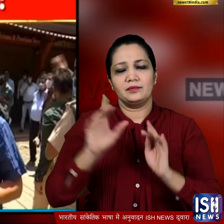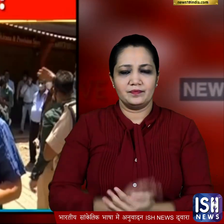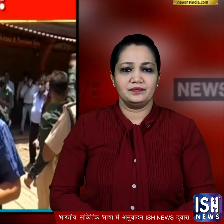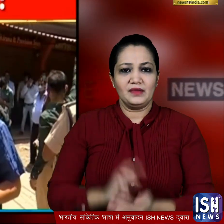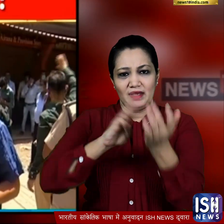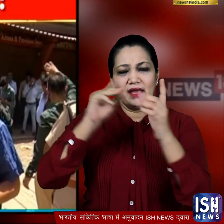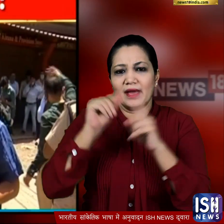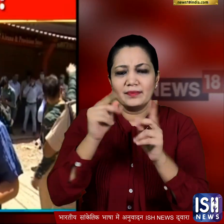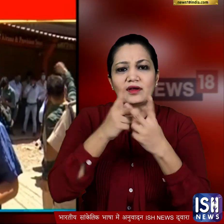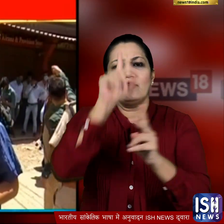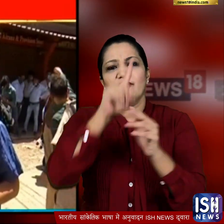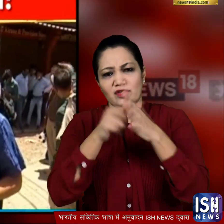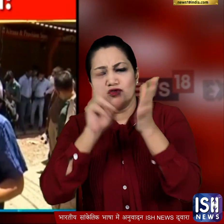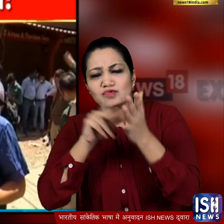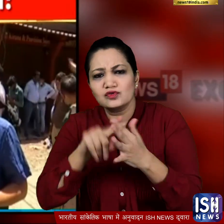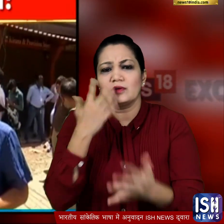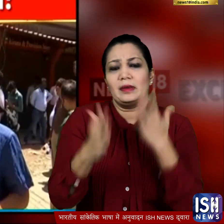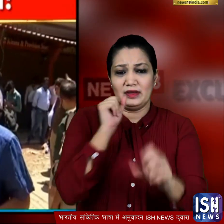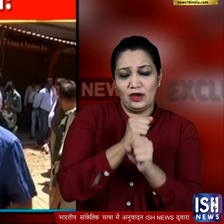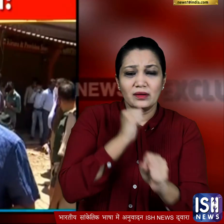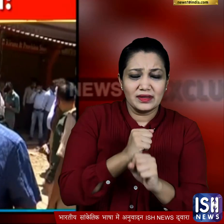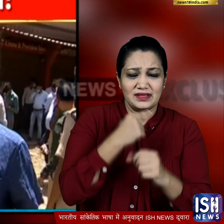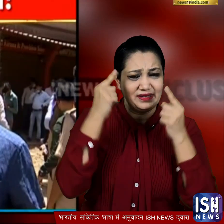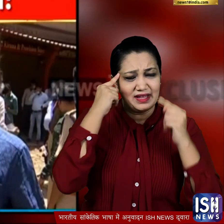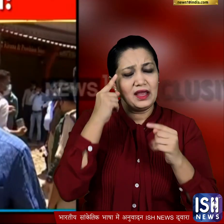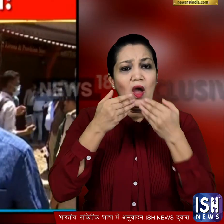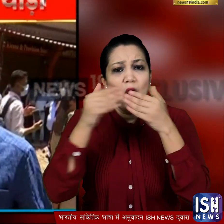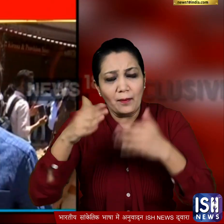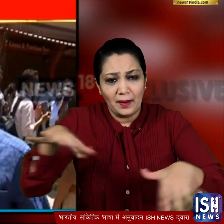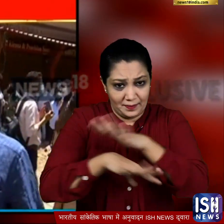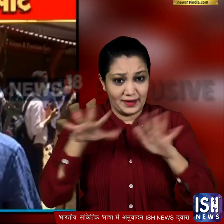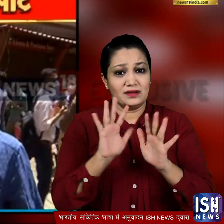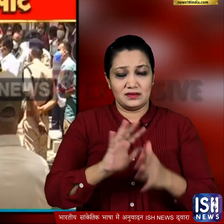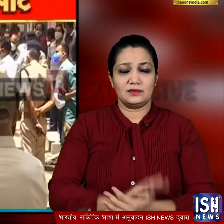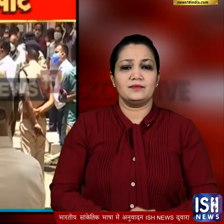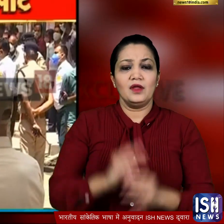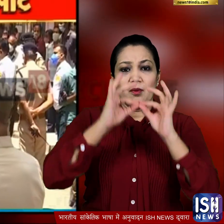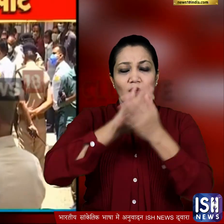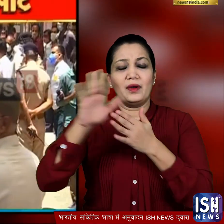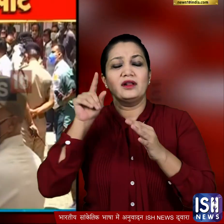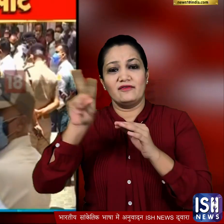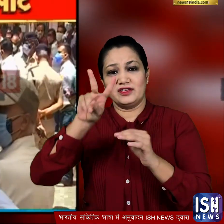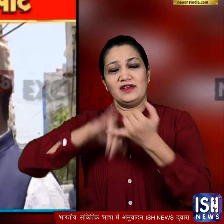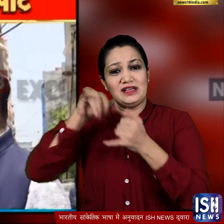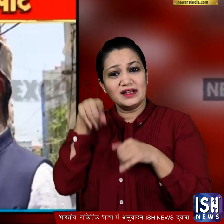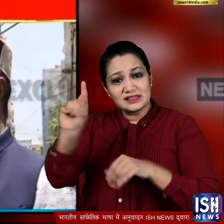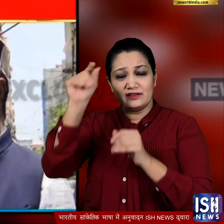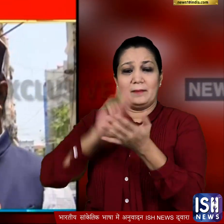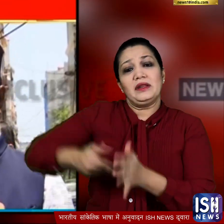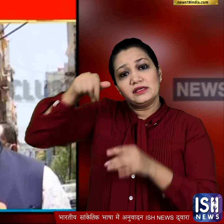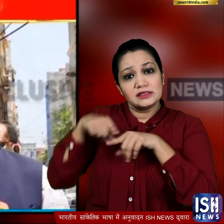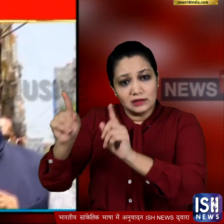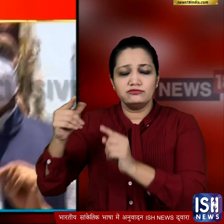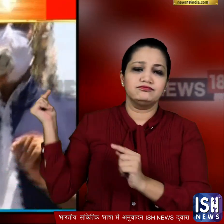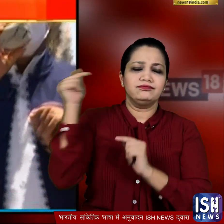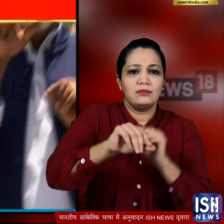सौंपी गई। मध्य प्रदेश में 1 जून से जो सरकार है कोरोना अनलॉक करने की तैयारी में है। भोपाल में मंत्री विश्वास सारंग ने इस बात